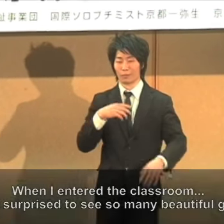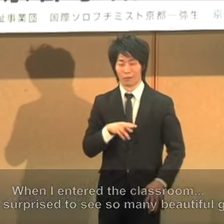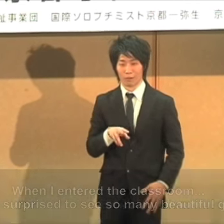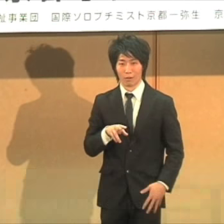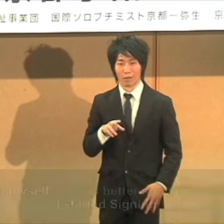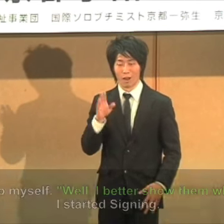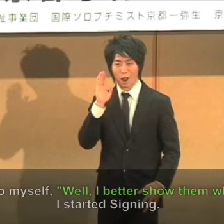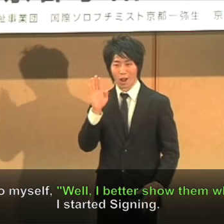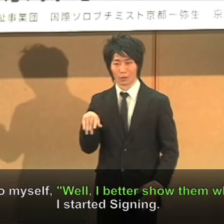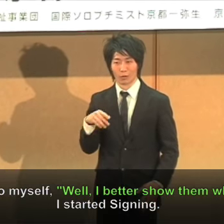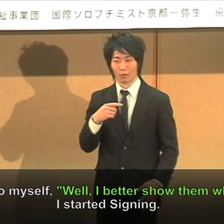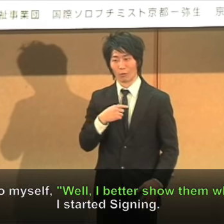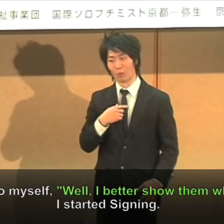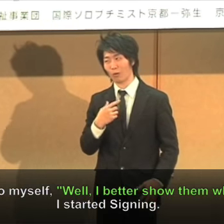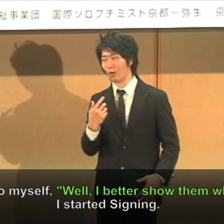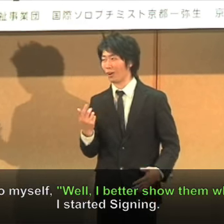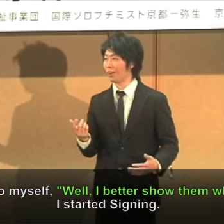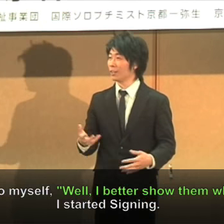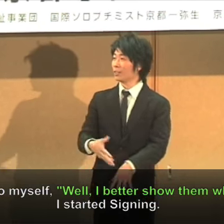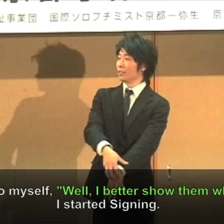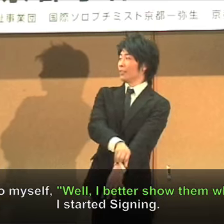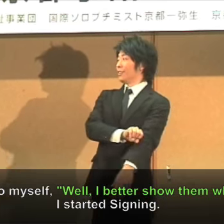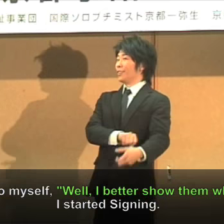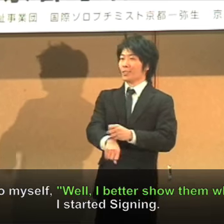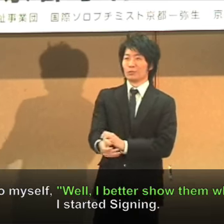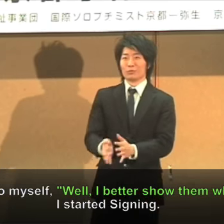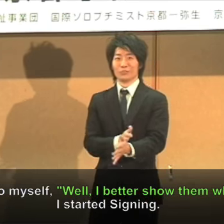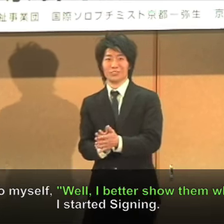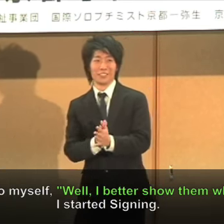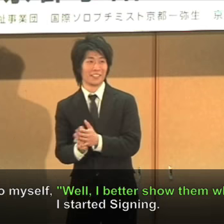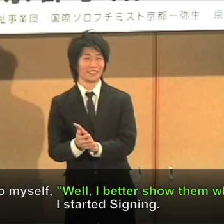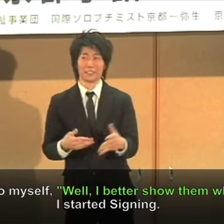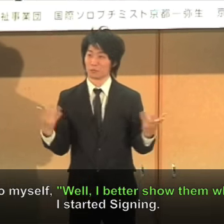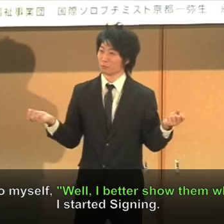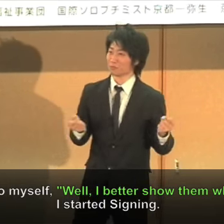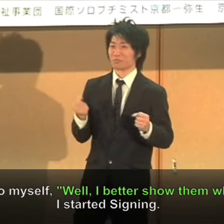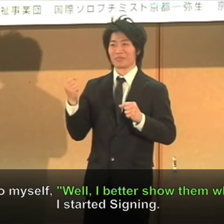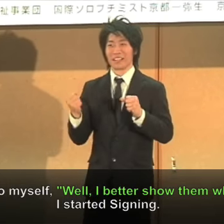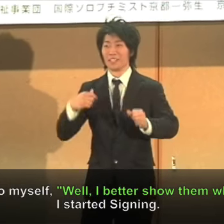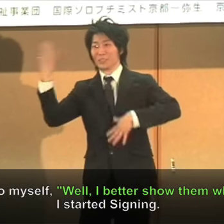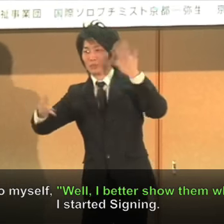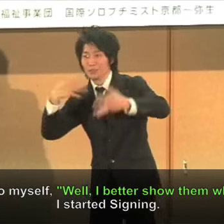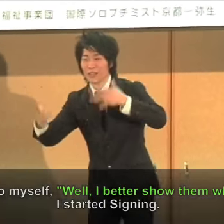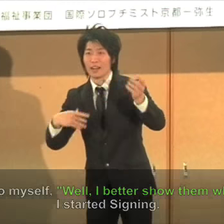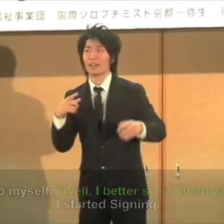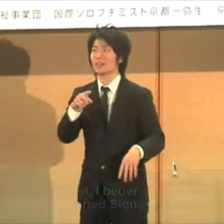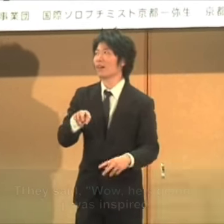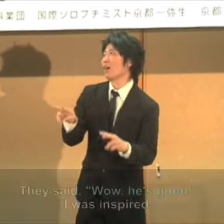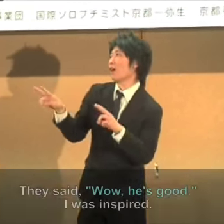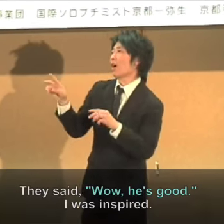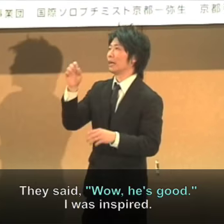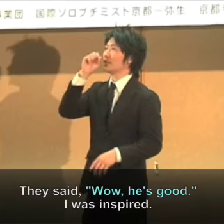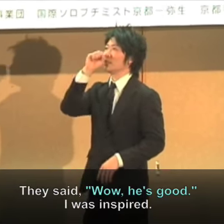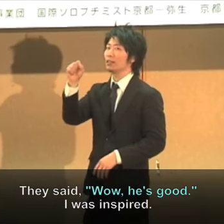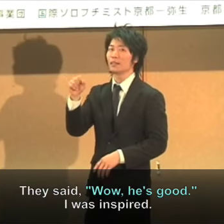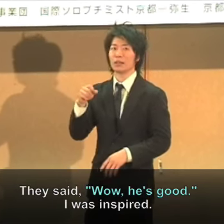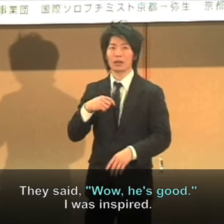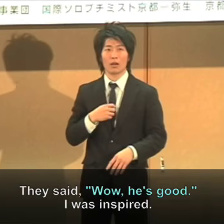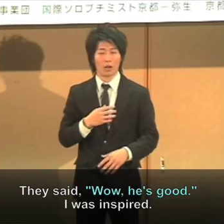たくさんいましたよ。あとさてさて、これではシワを勉強しようかな、教えようかなというふうに私がすると、みん